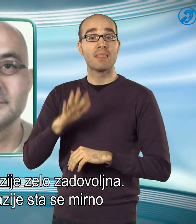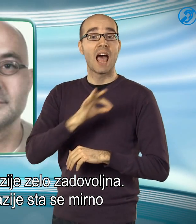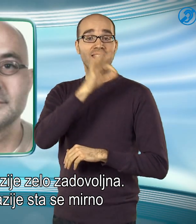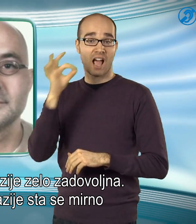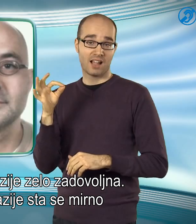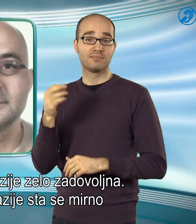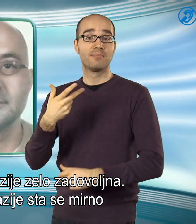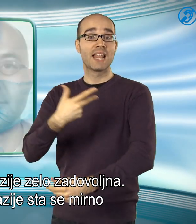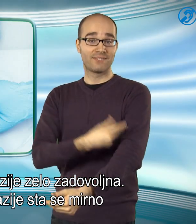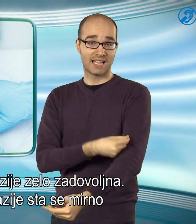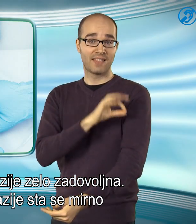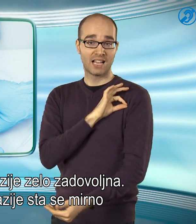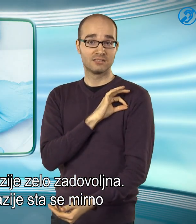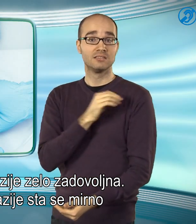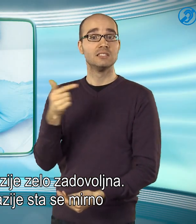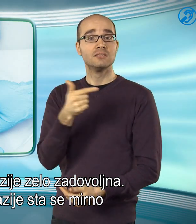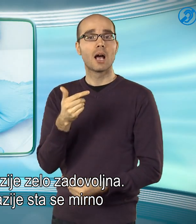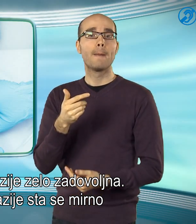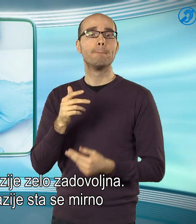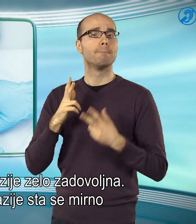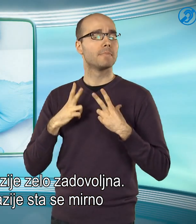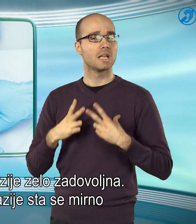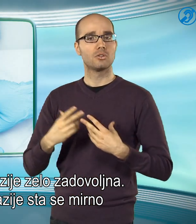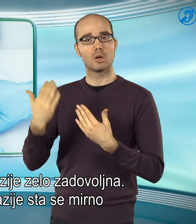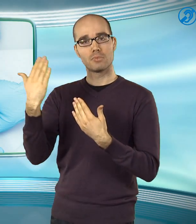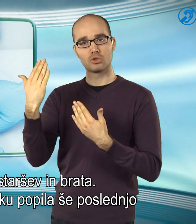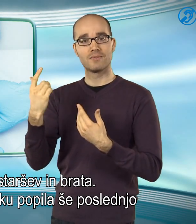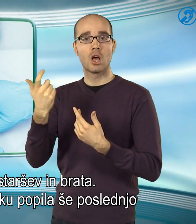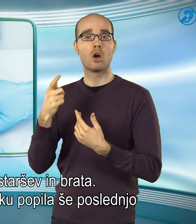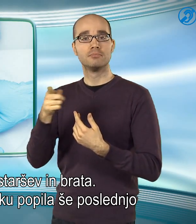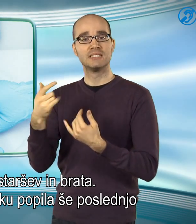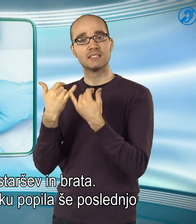Na dan evtanazije sta se mirno poslovila od staršev in brata.